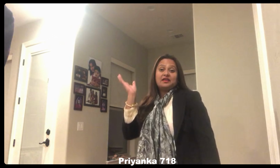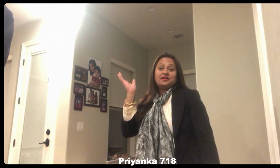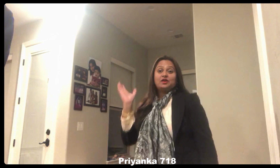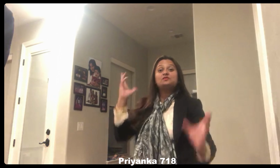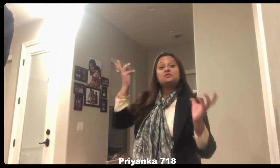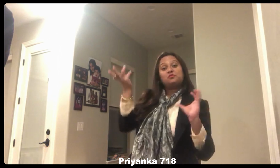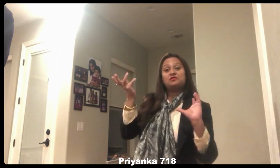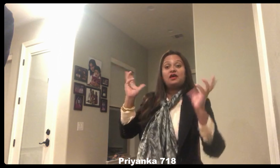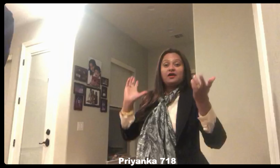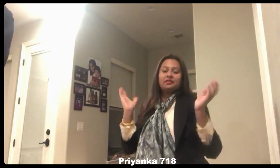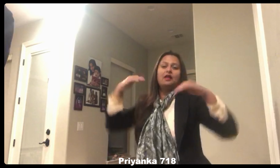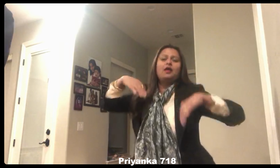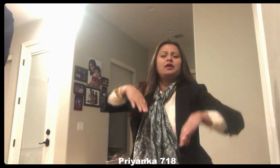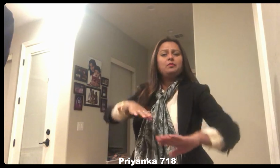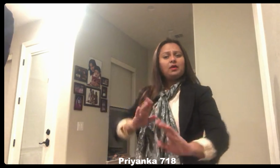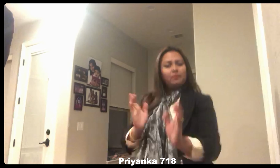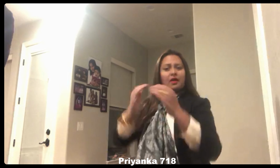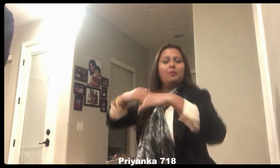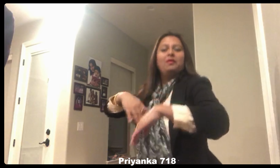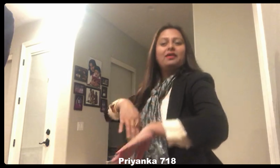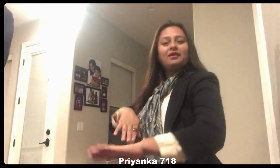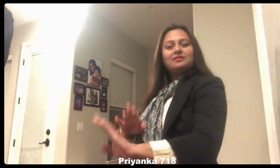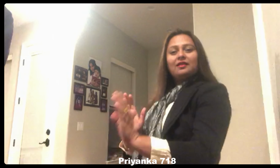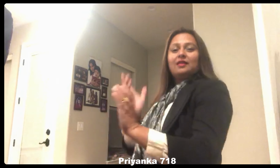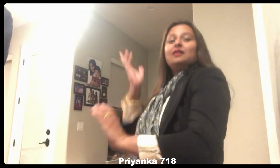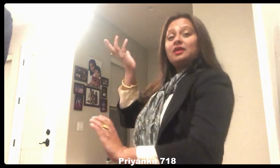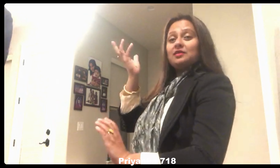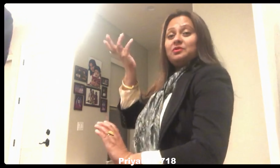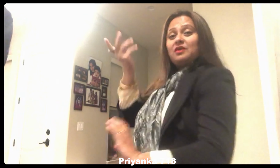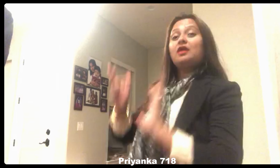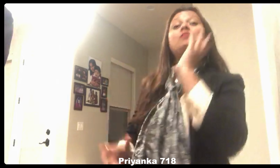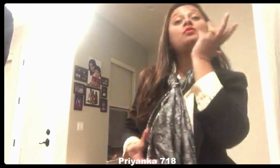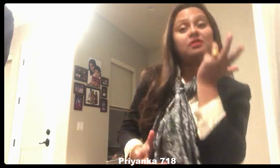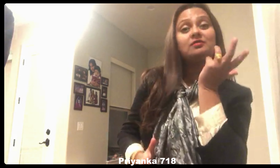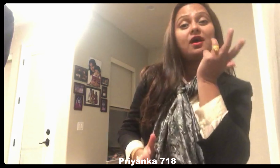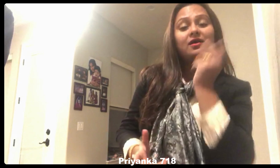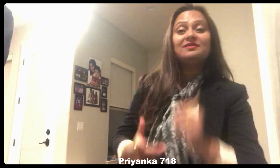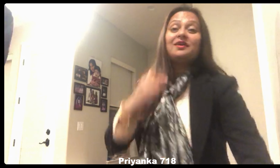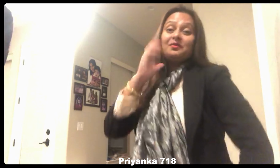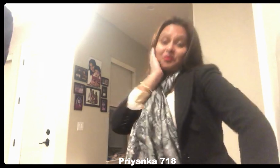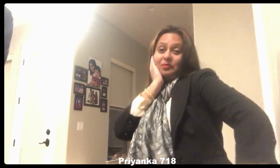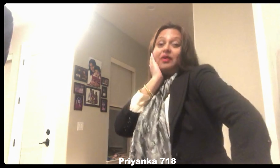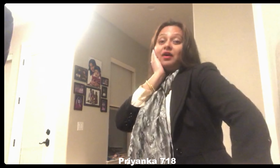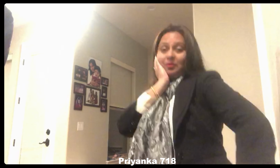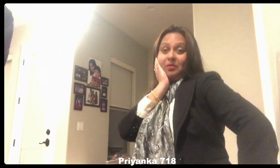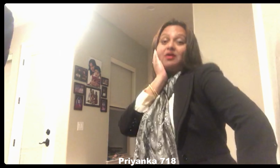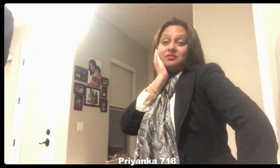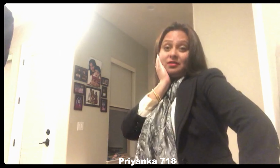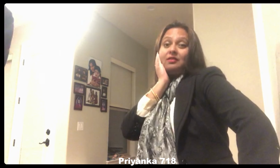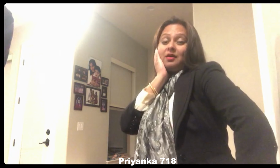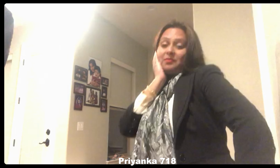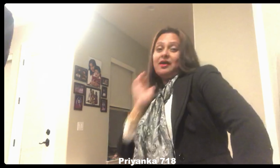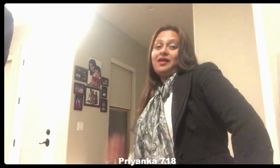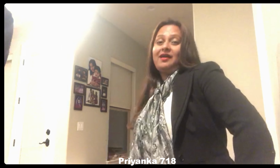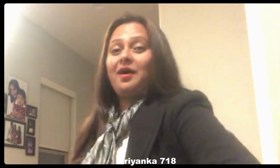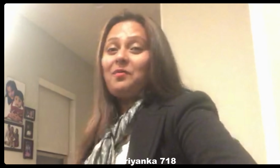सैटरडे को समोसा खाती लाइन में घपला आते जाते, बेसन मिठाई के टेस्ट आज तक मुंह में हमार जिंदा बाटे,